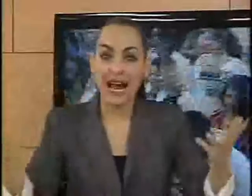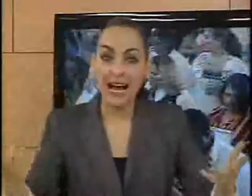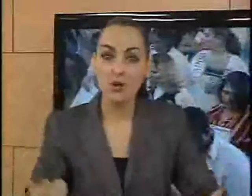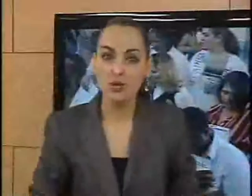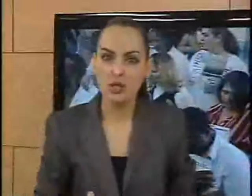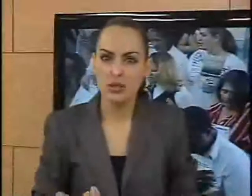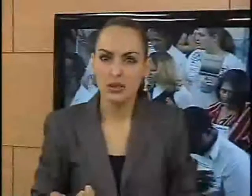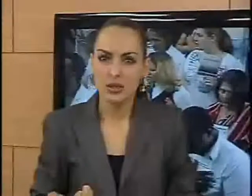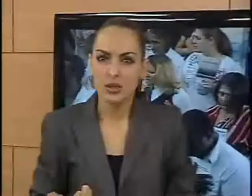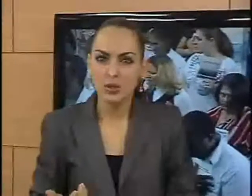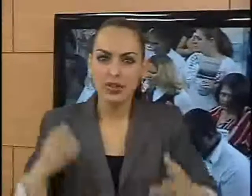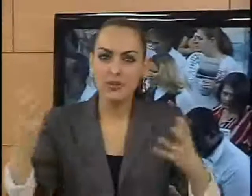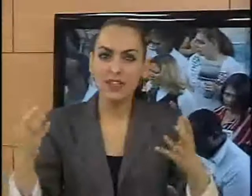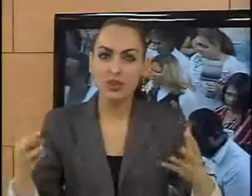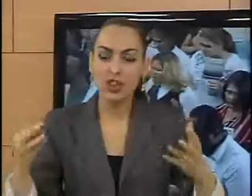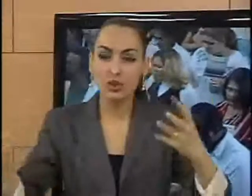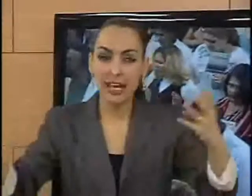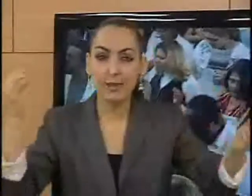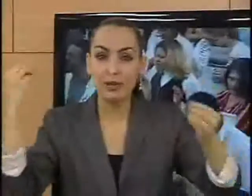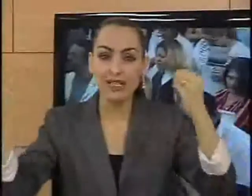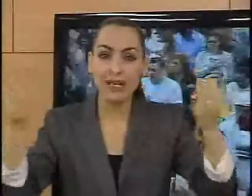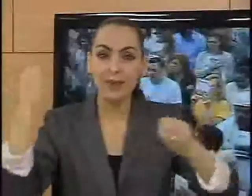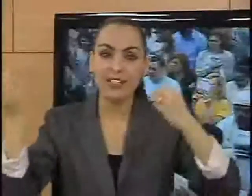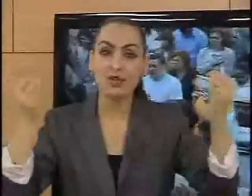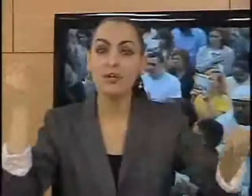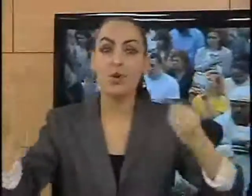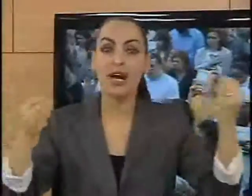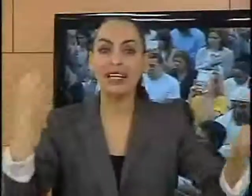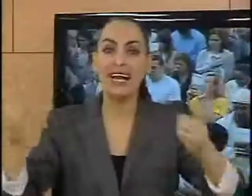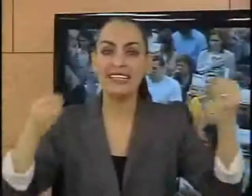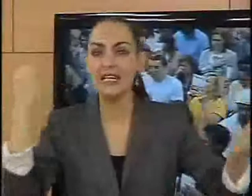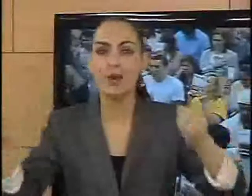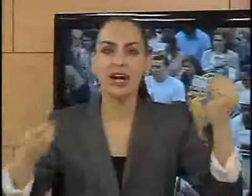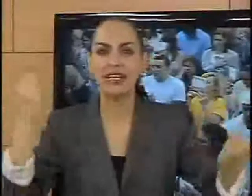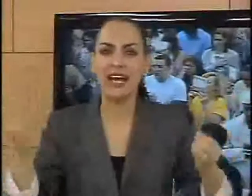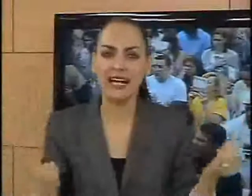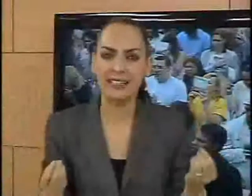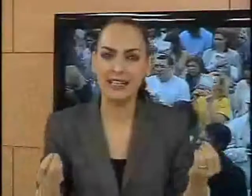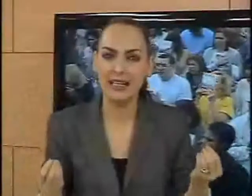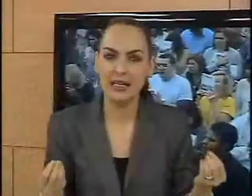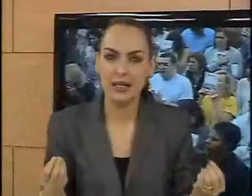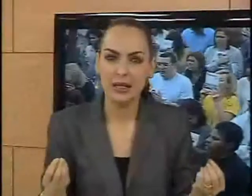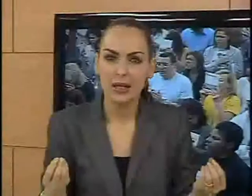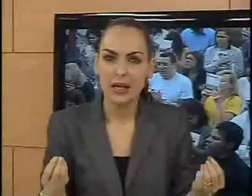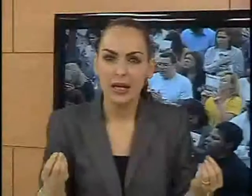imoral. Quantas pessoas que de repente começaram a pensar só em moralidade e imoralidade.